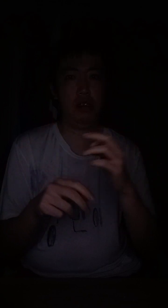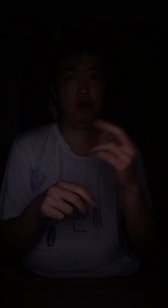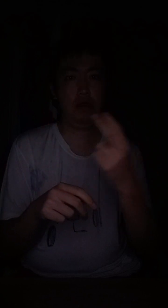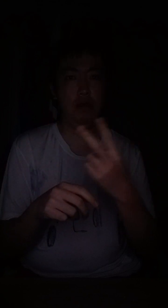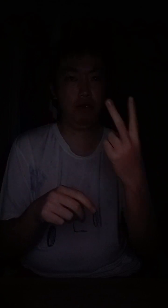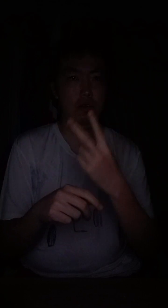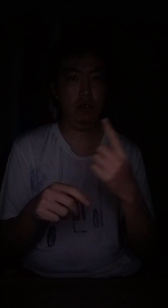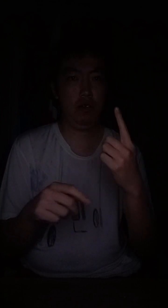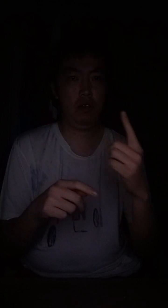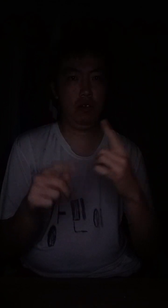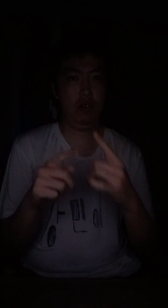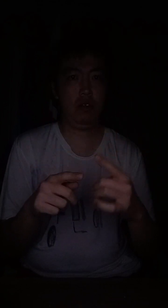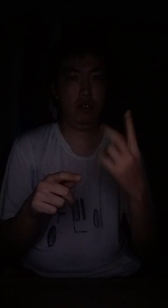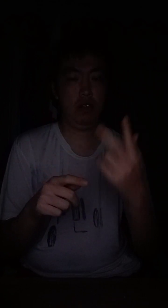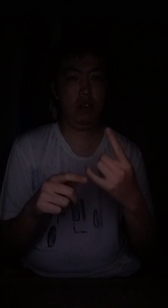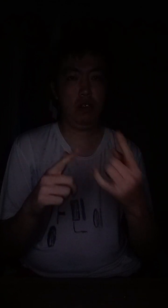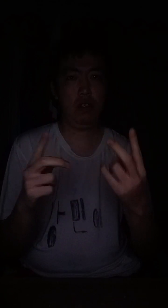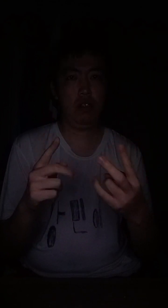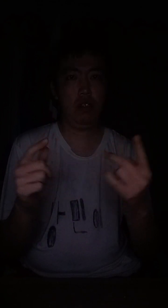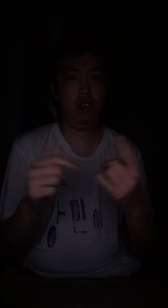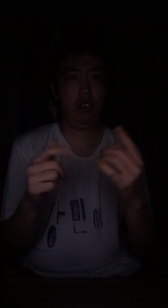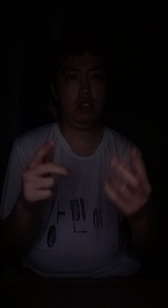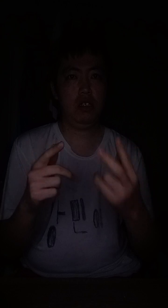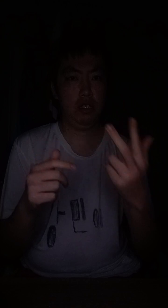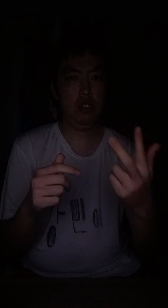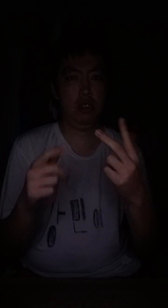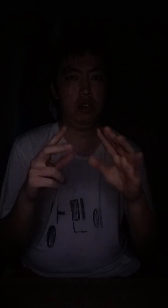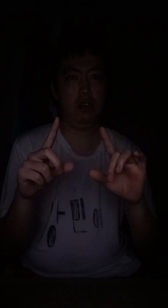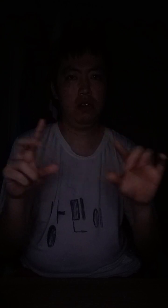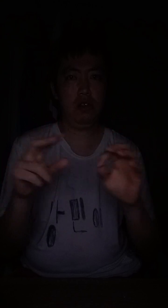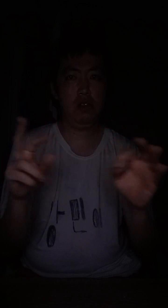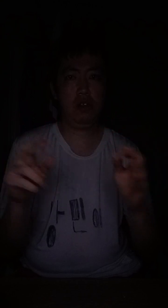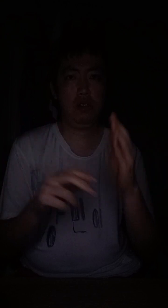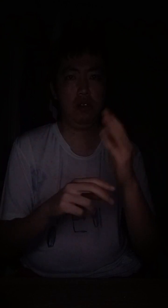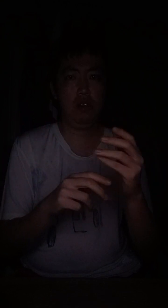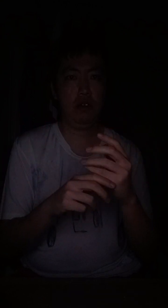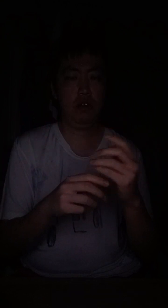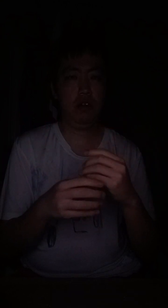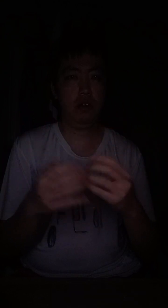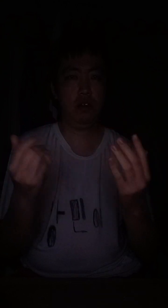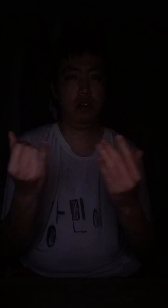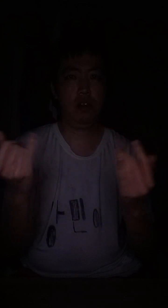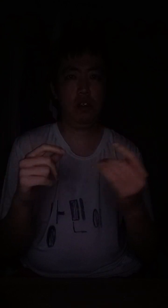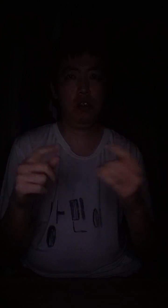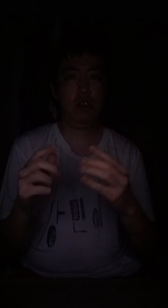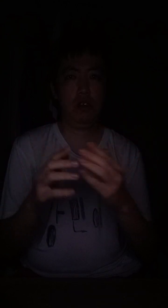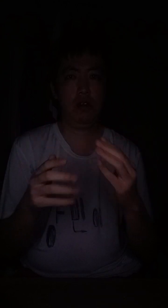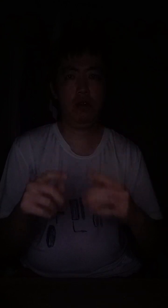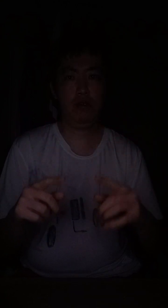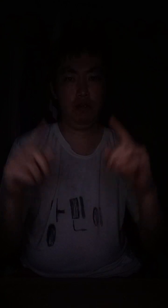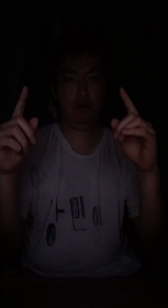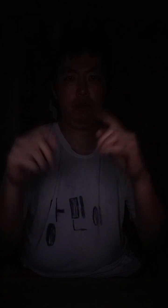촬영 범죄는 412건에서 2388건으로 6배 가까이 급증한 것으로